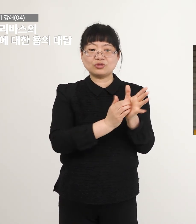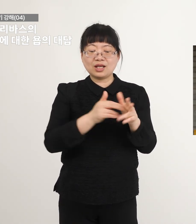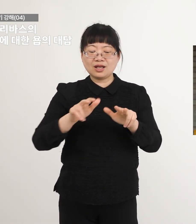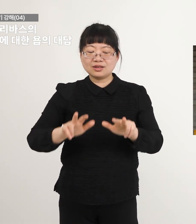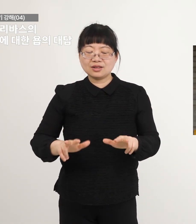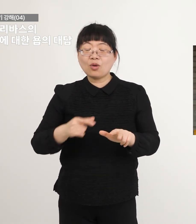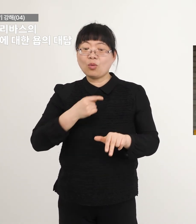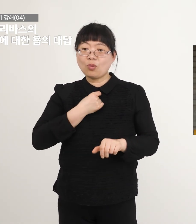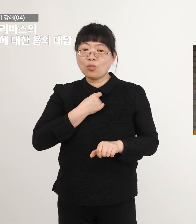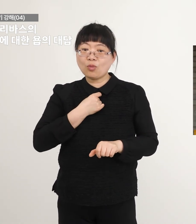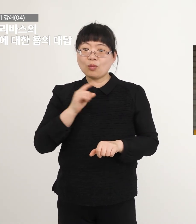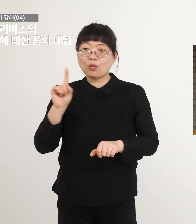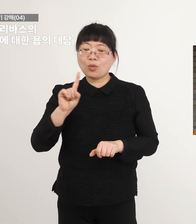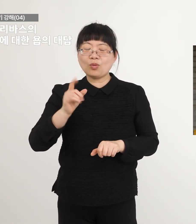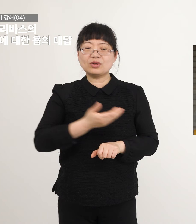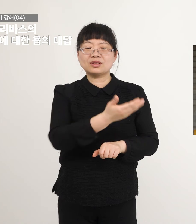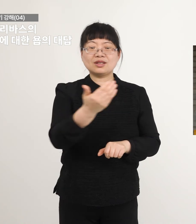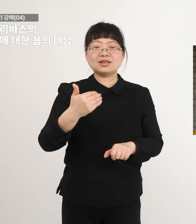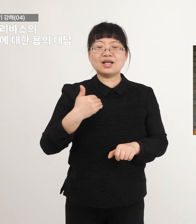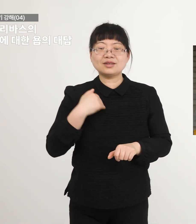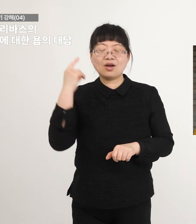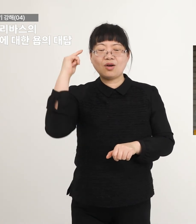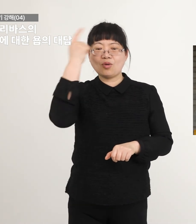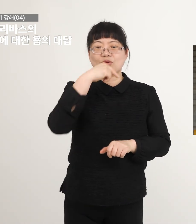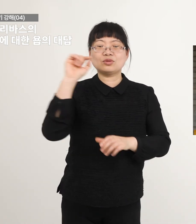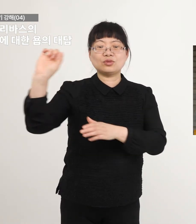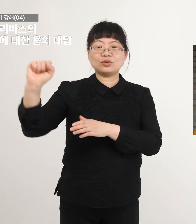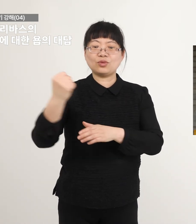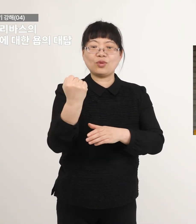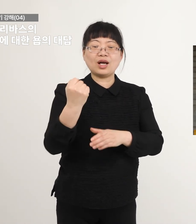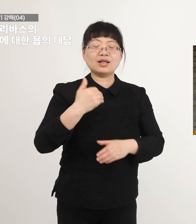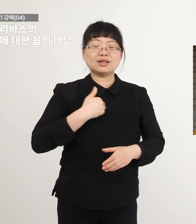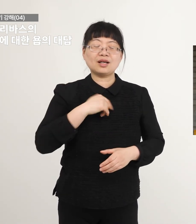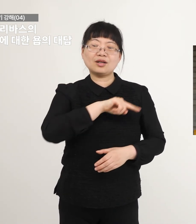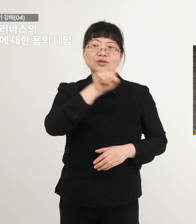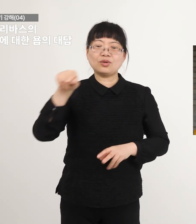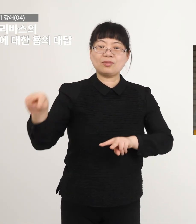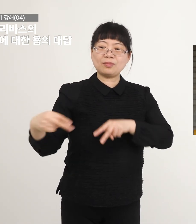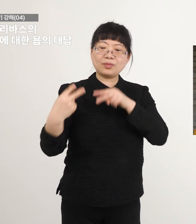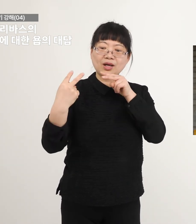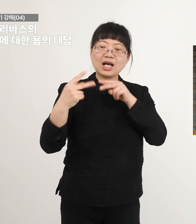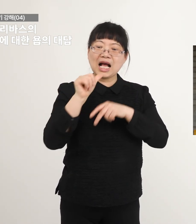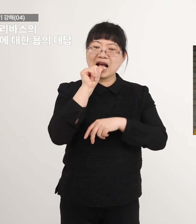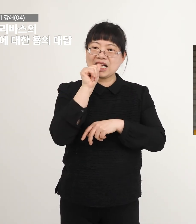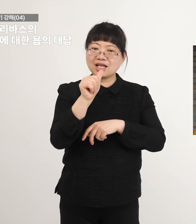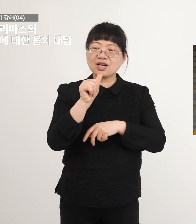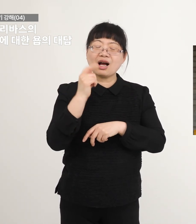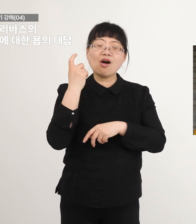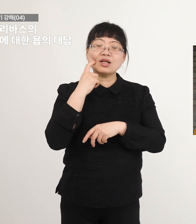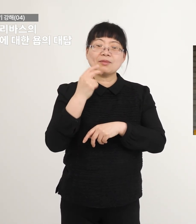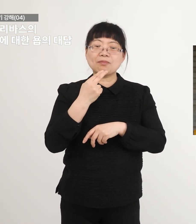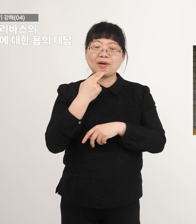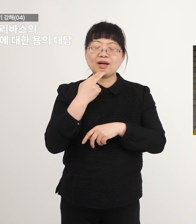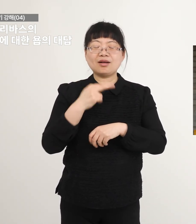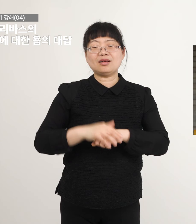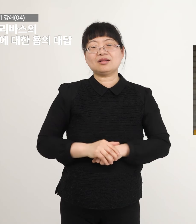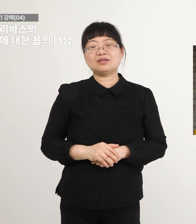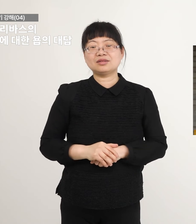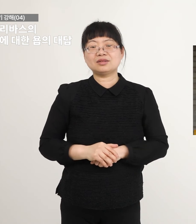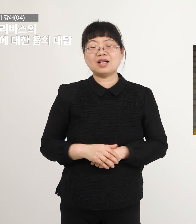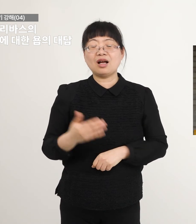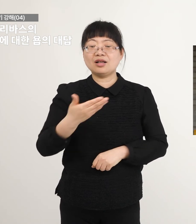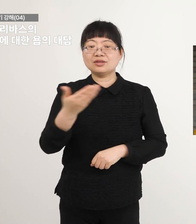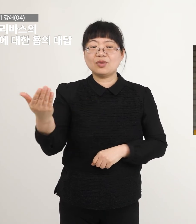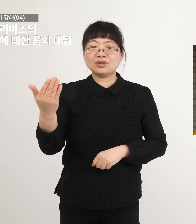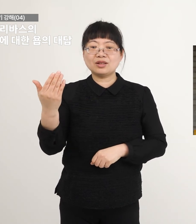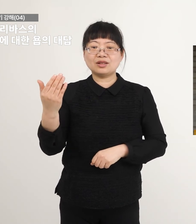이제 원하건대 너희는 내게로 얼굴을 돌리라. 내가 너희를 대면하여 결코 거짓말하지 아니하리라.